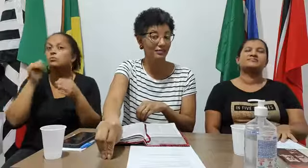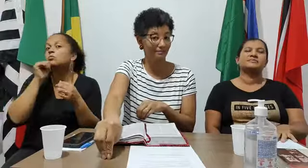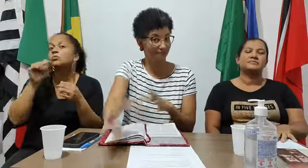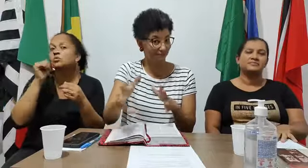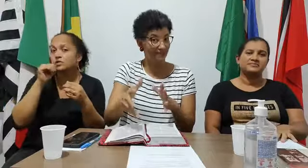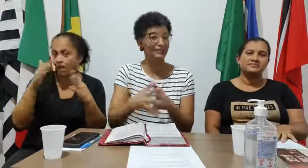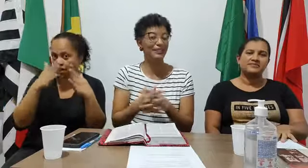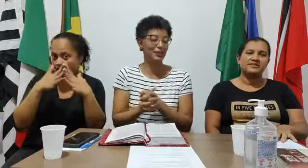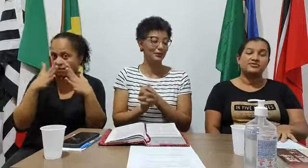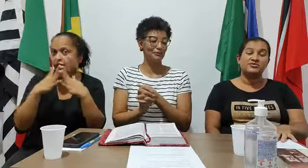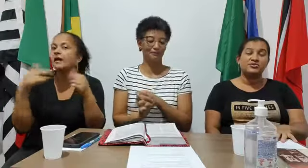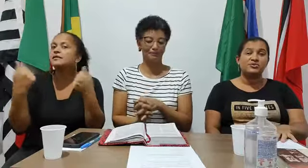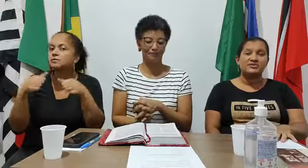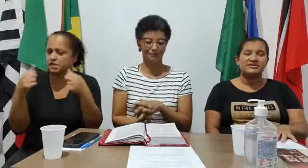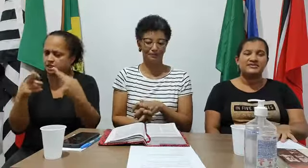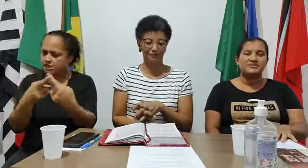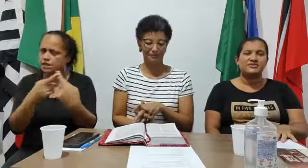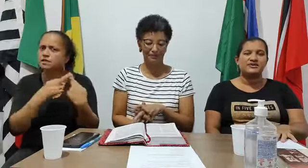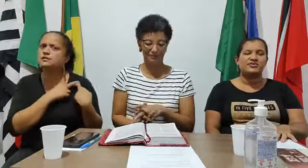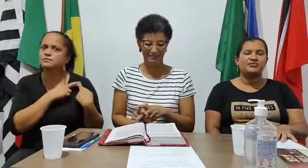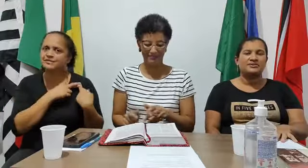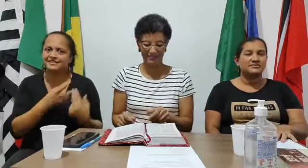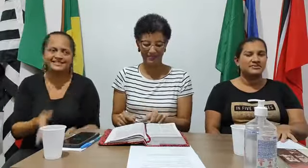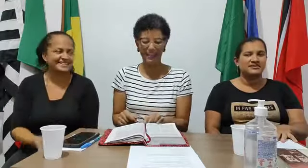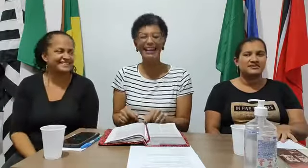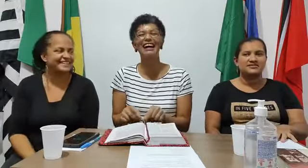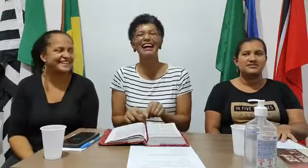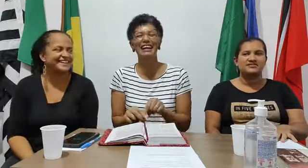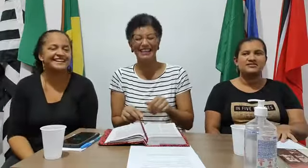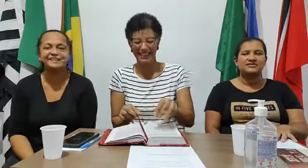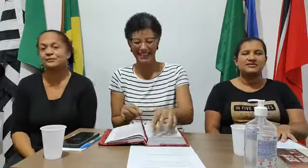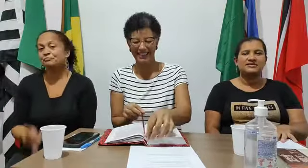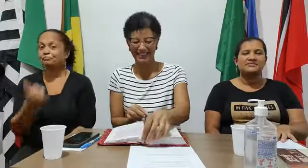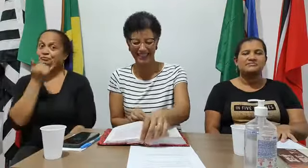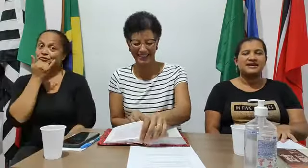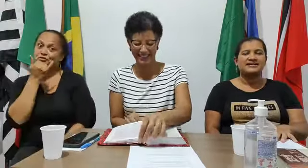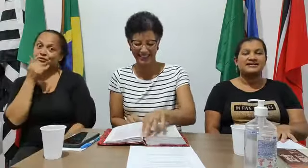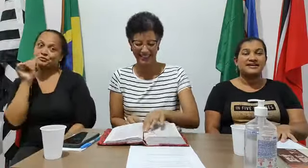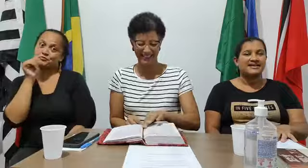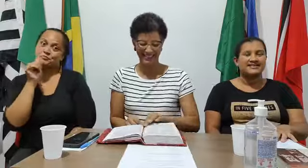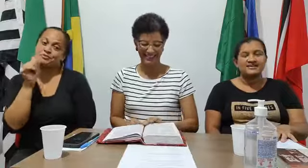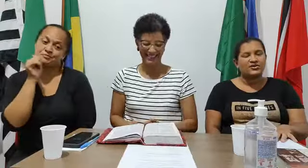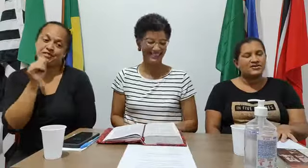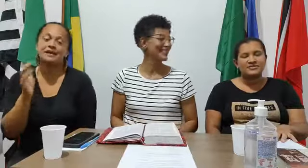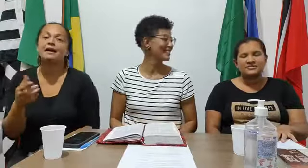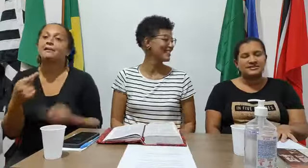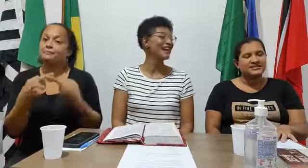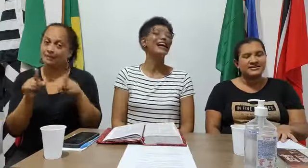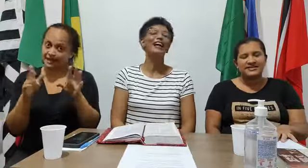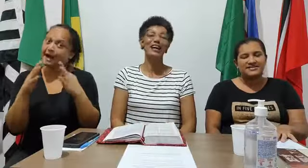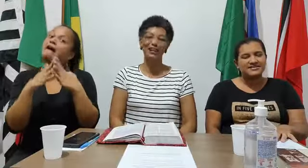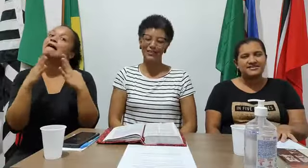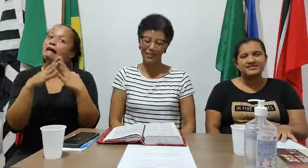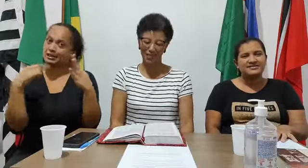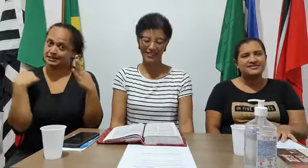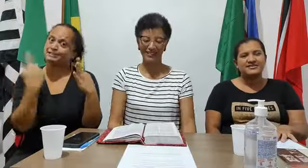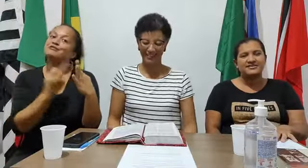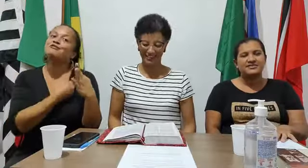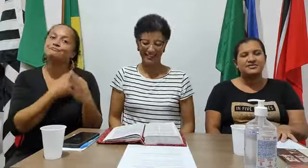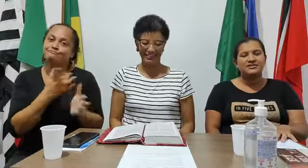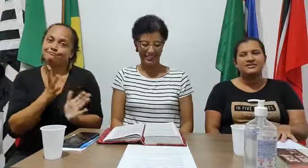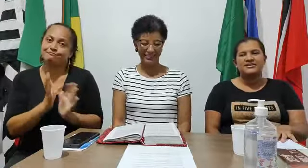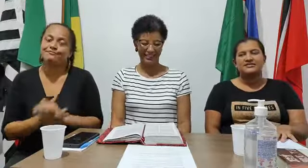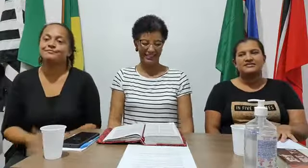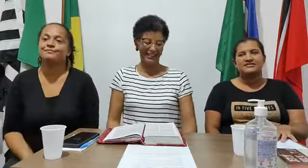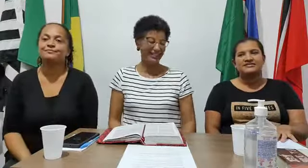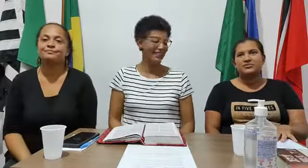casa. Entendeu? Desculpa decepcionar algumas irmãs, mas a casa é nossa, irmã. É assim, nossa.